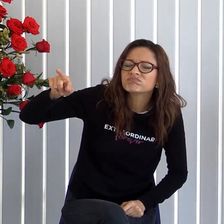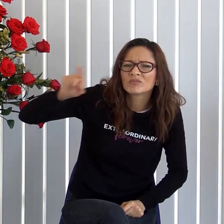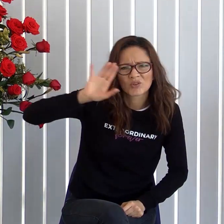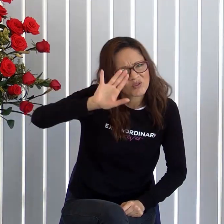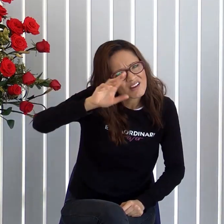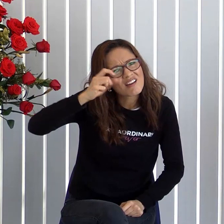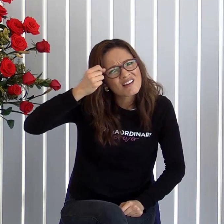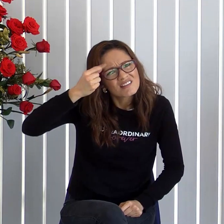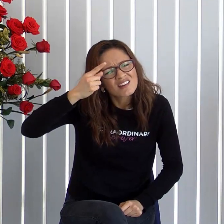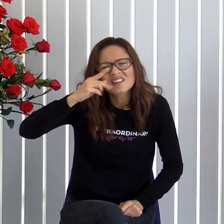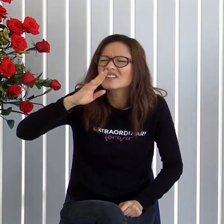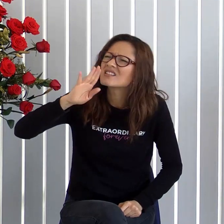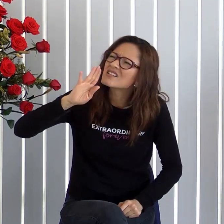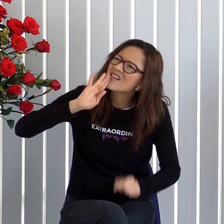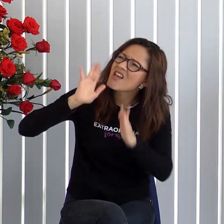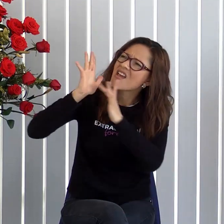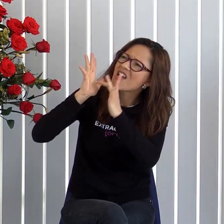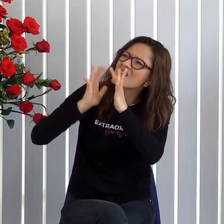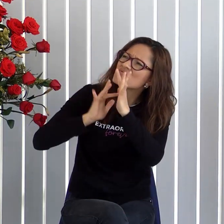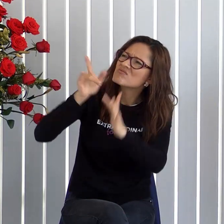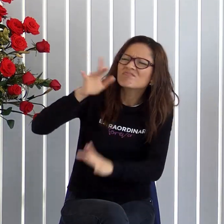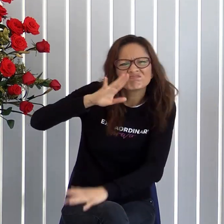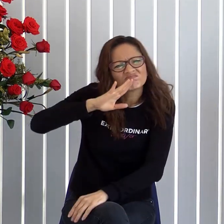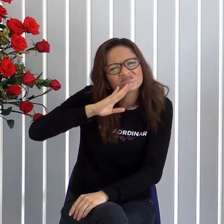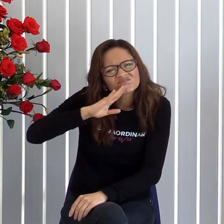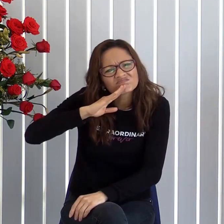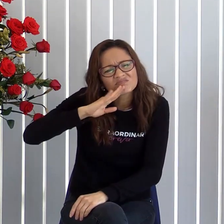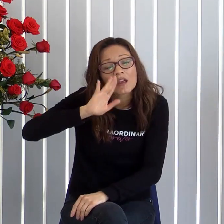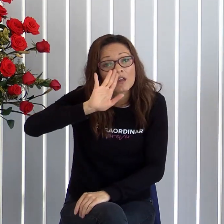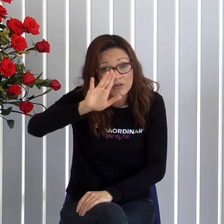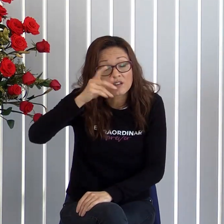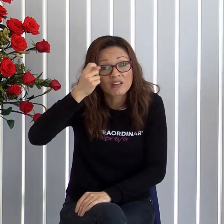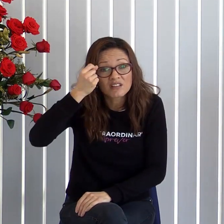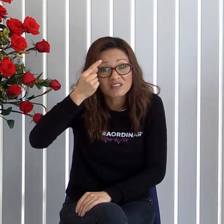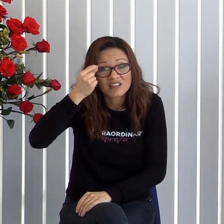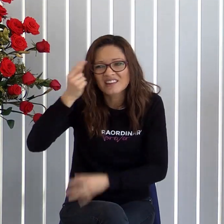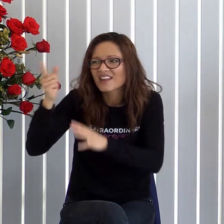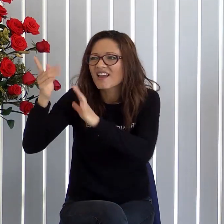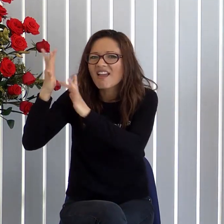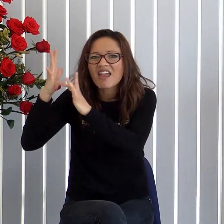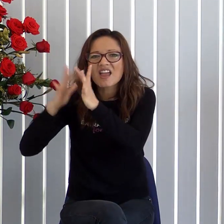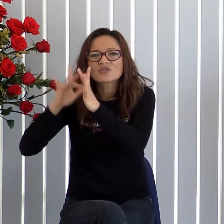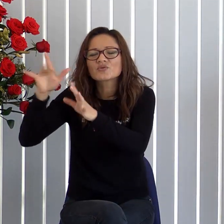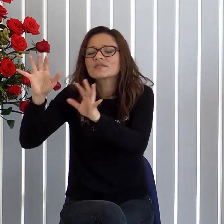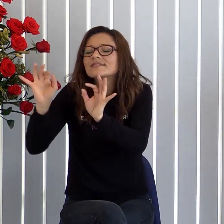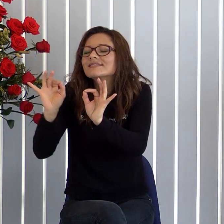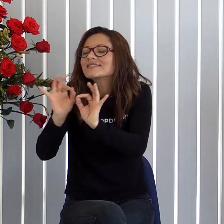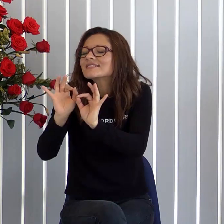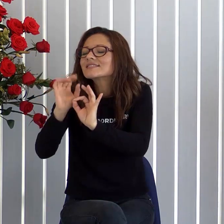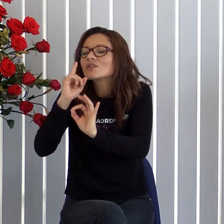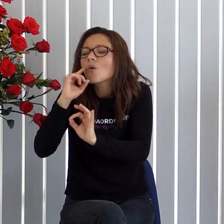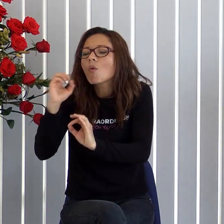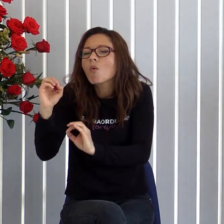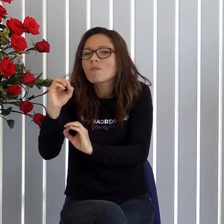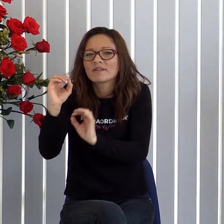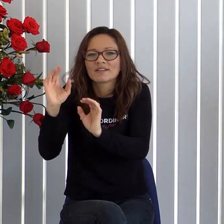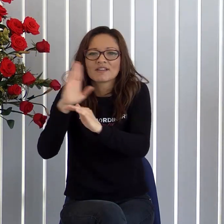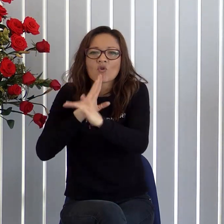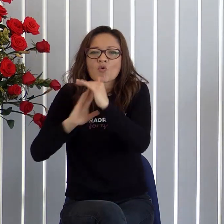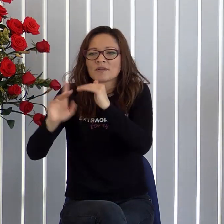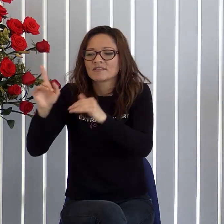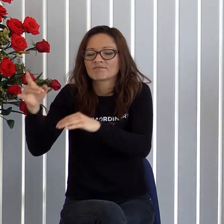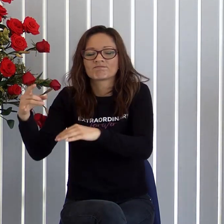¿Usted entiende quién es Jesús? ¿Usted entiende que Jesús con su debilidad derrotó